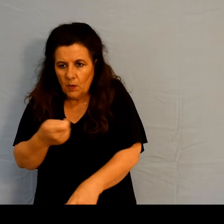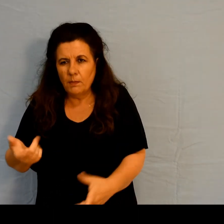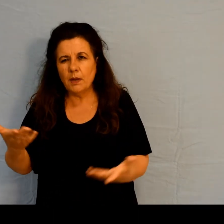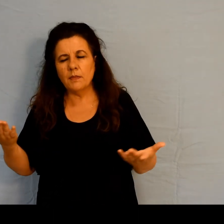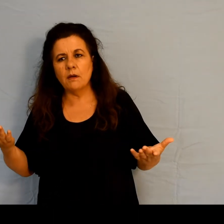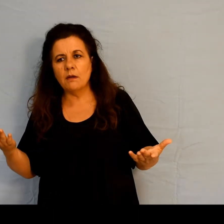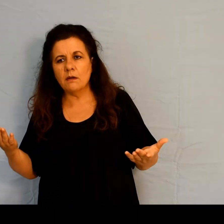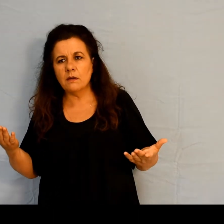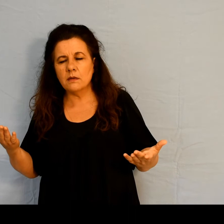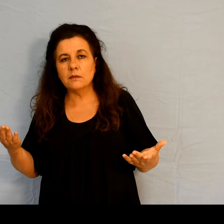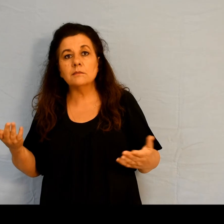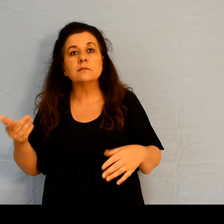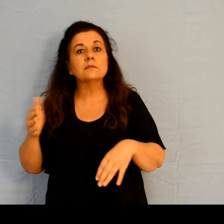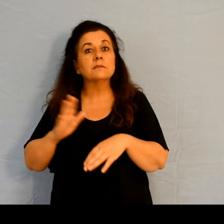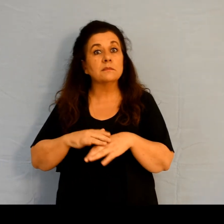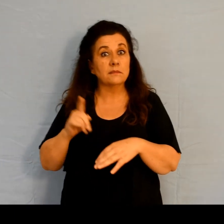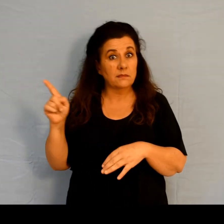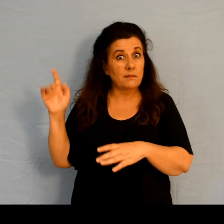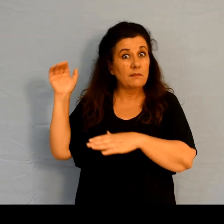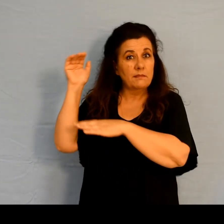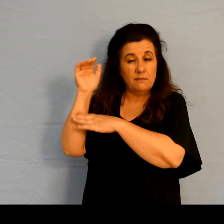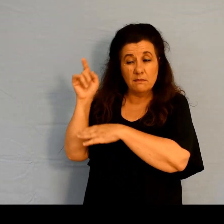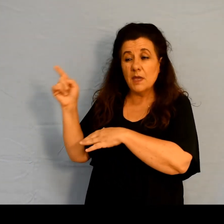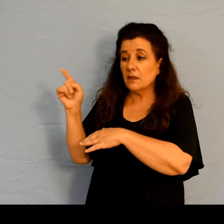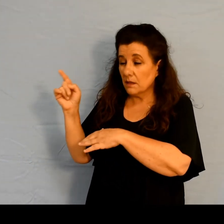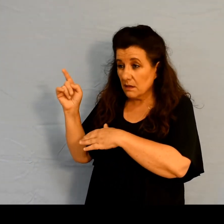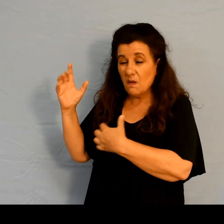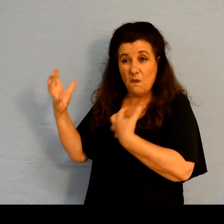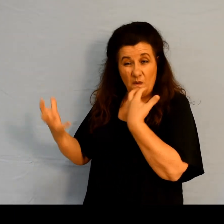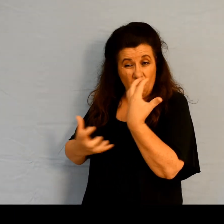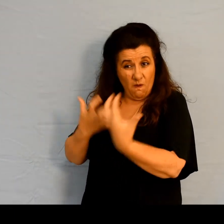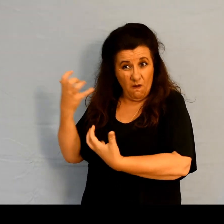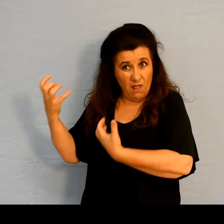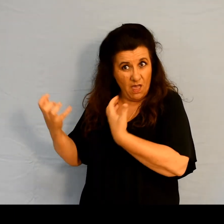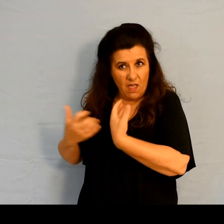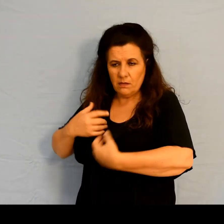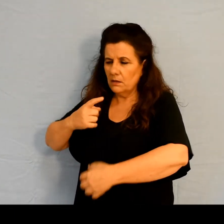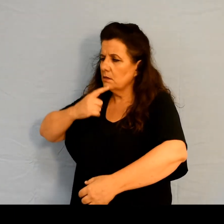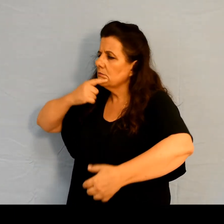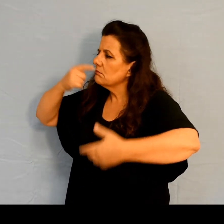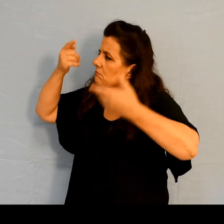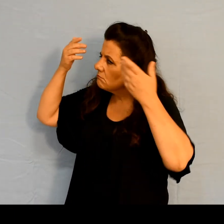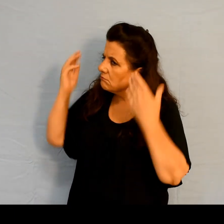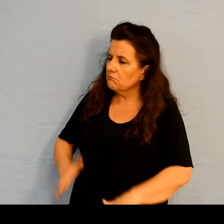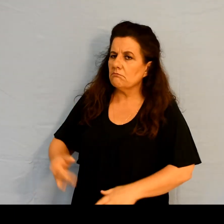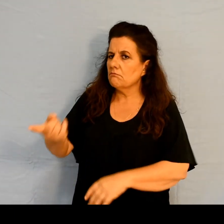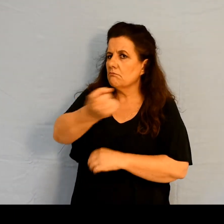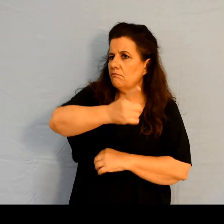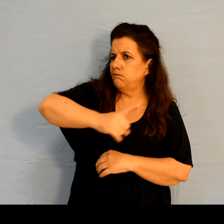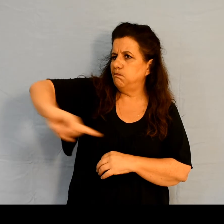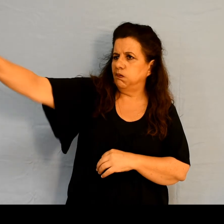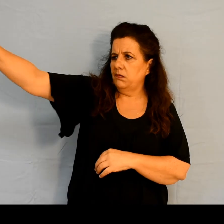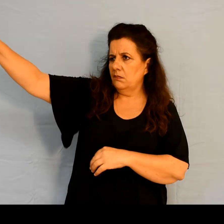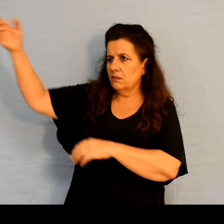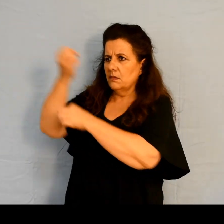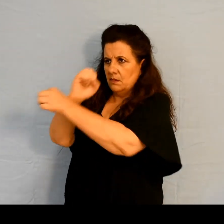Dans sa colère, son maître le livra au bourreau jusqu'à ce qu'il eût remboursé tout ce qu'il devait.